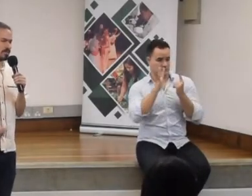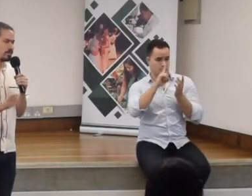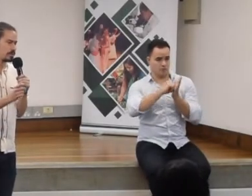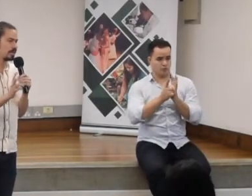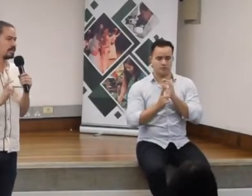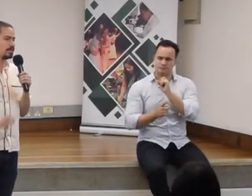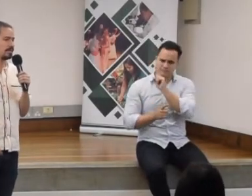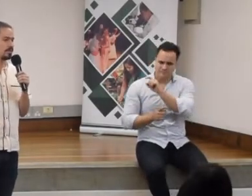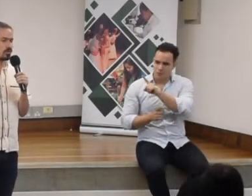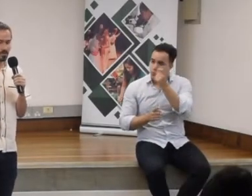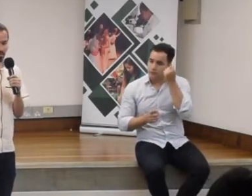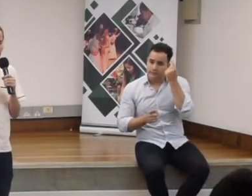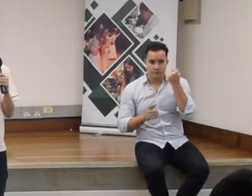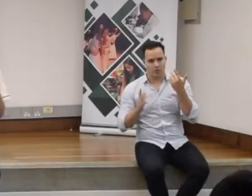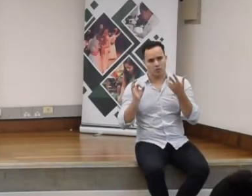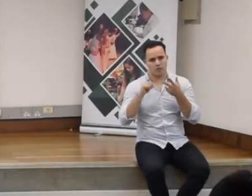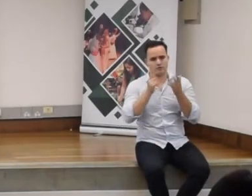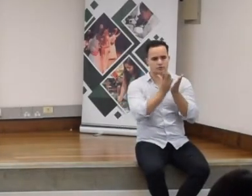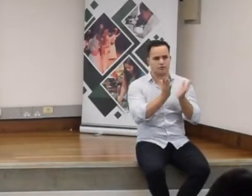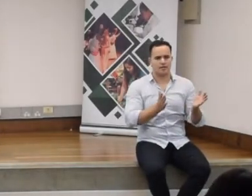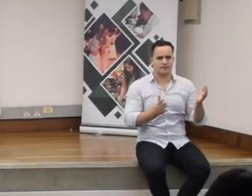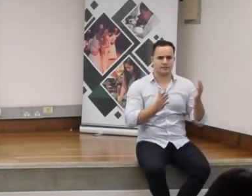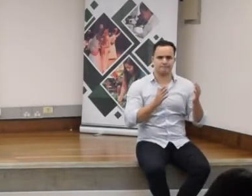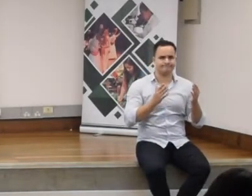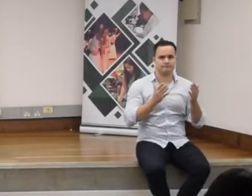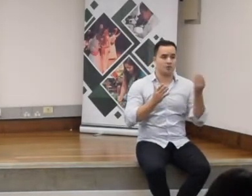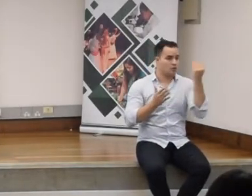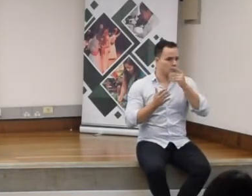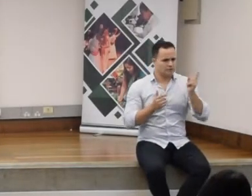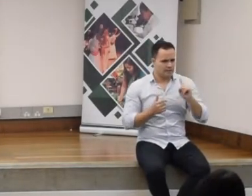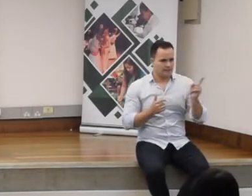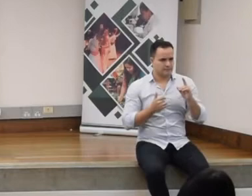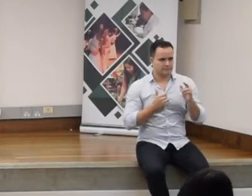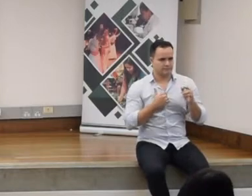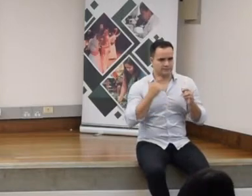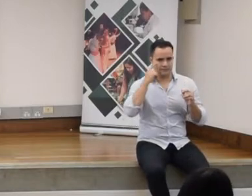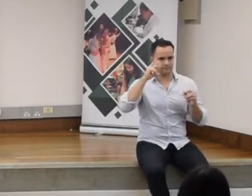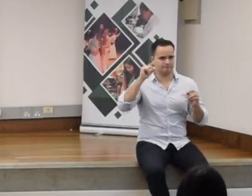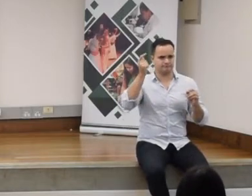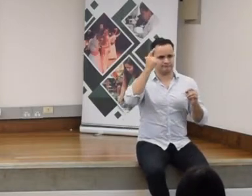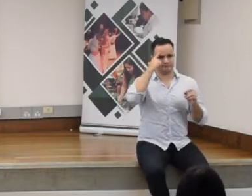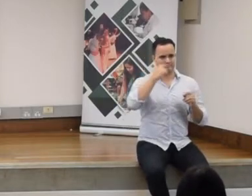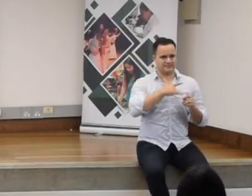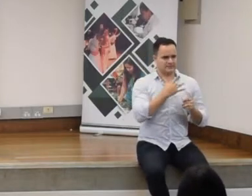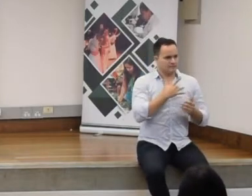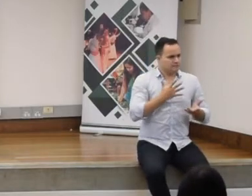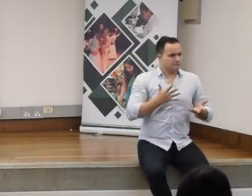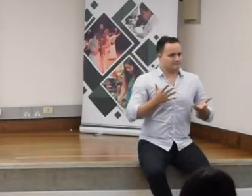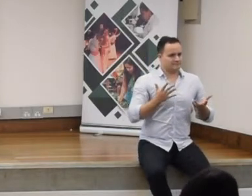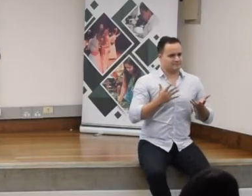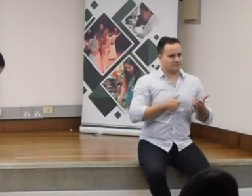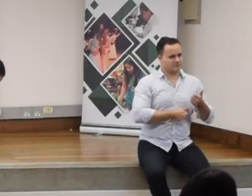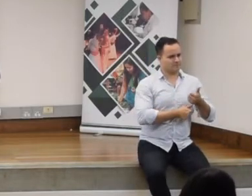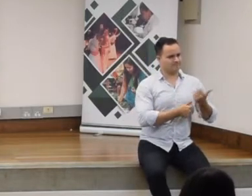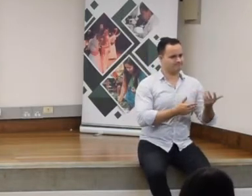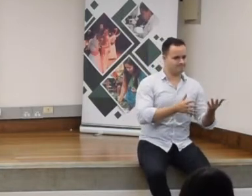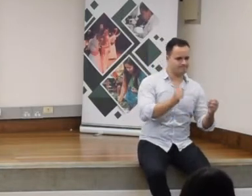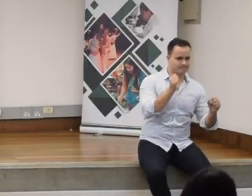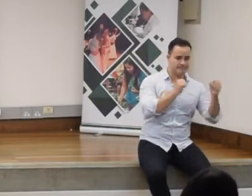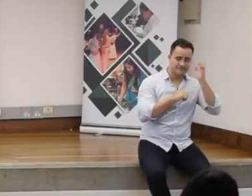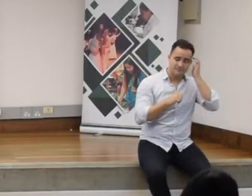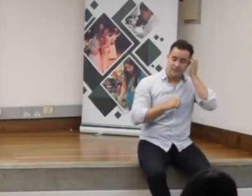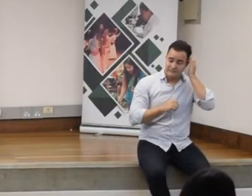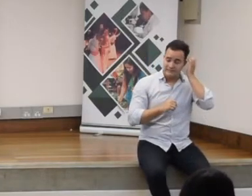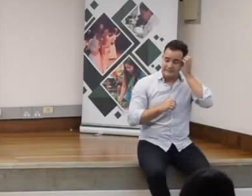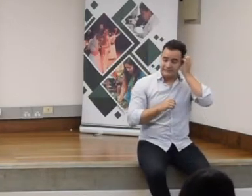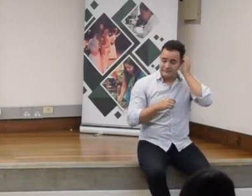pregunta, decirle, profe, no entendí, o cuando un estudiante no está, digamos que ahí también se activa algo de ese espíritu. Entonces yo creo que hay un trabajo, no